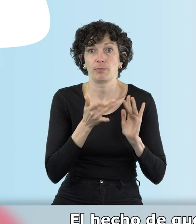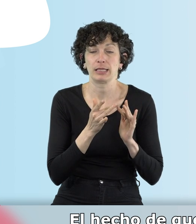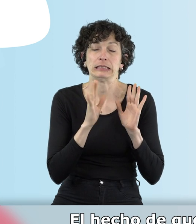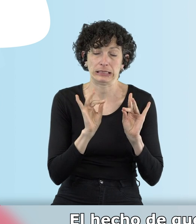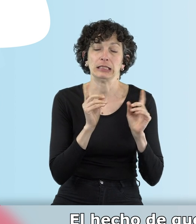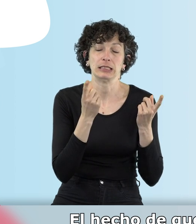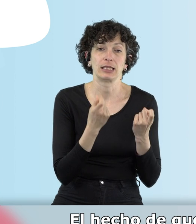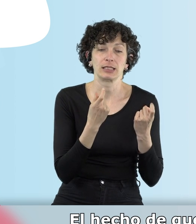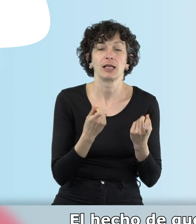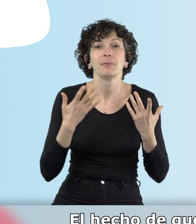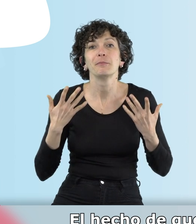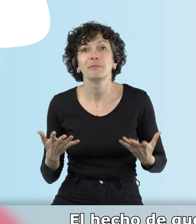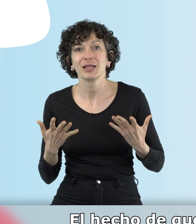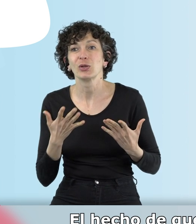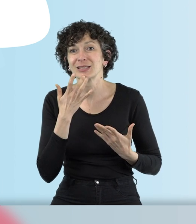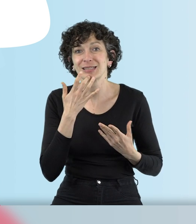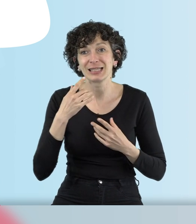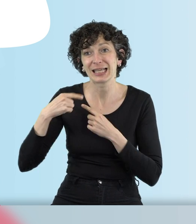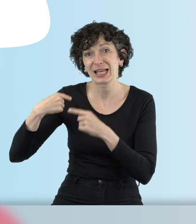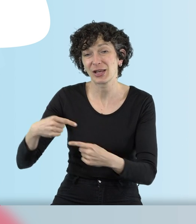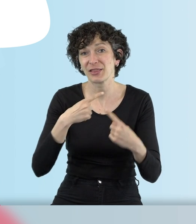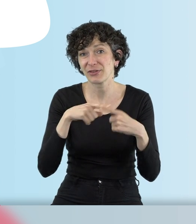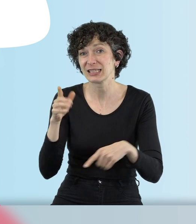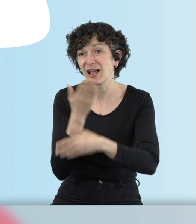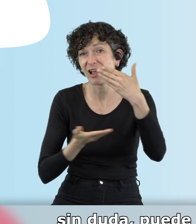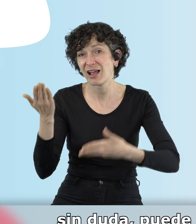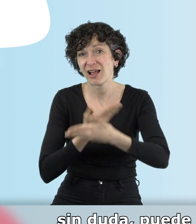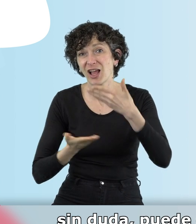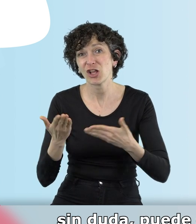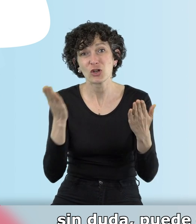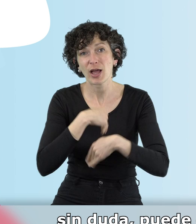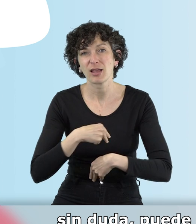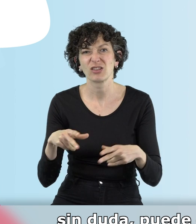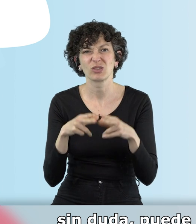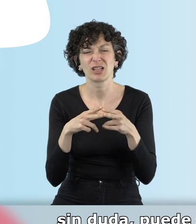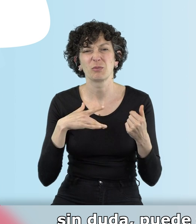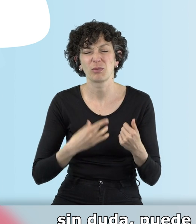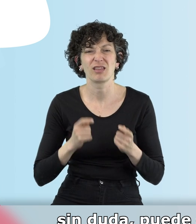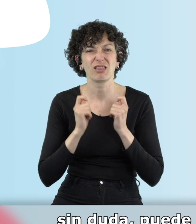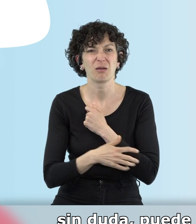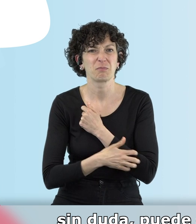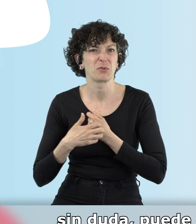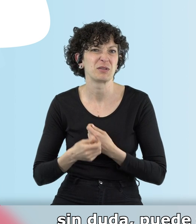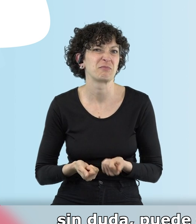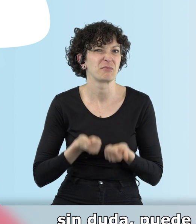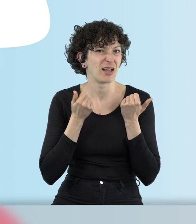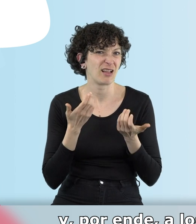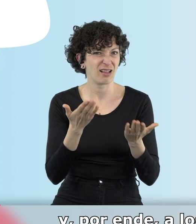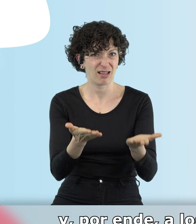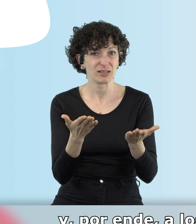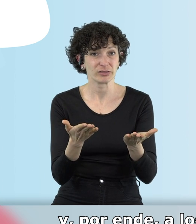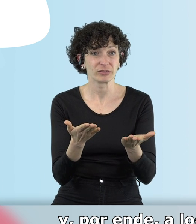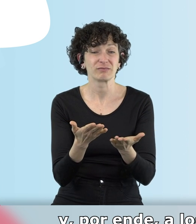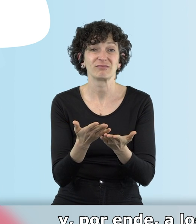hecho de que no exista permeabilidad e intercambio entre distintas generaciones sin duda puede empobrecer a la sociedad en la que coexistimos